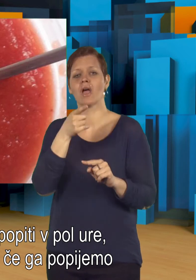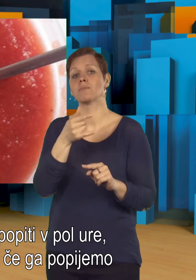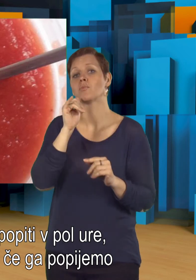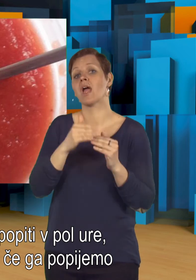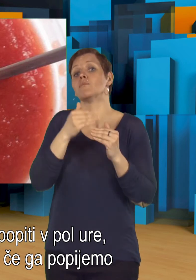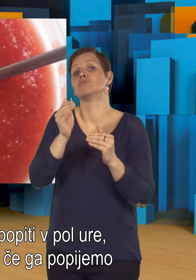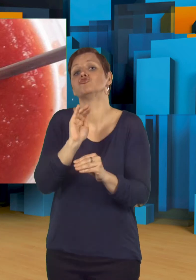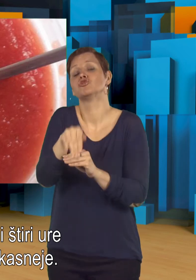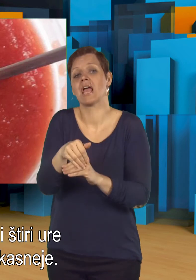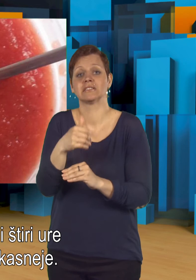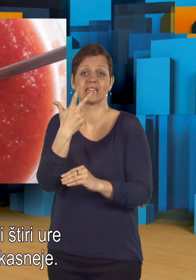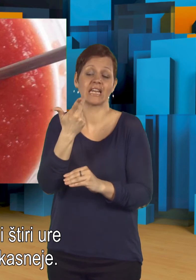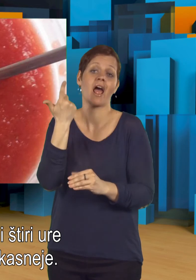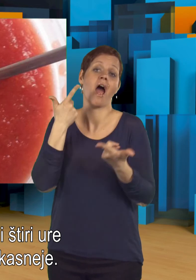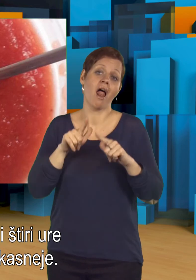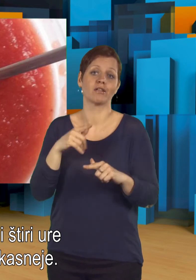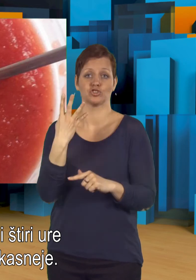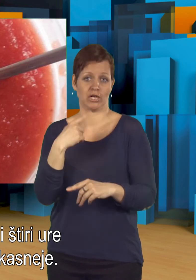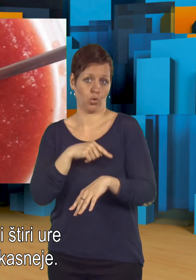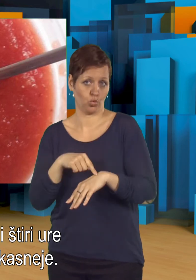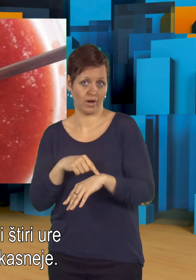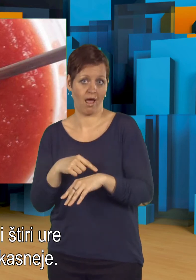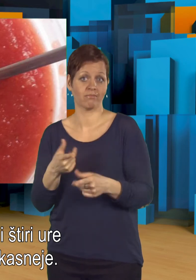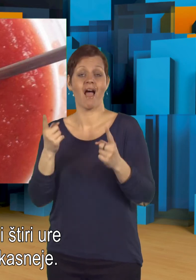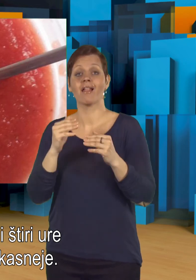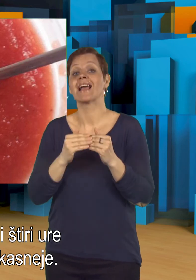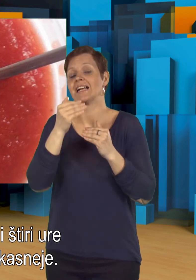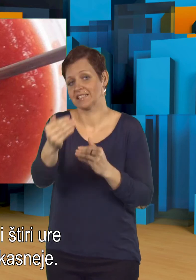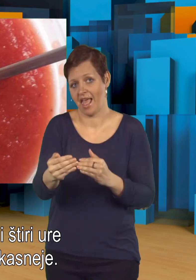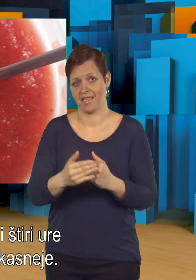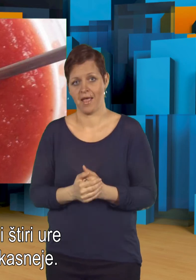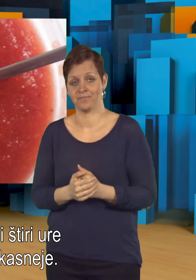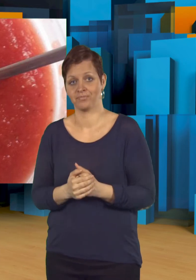popijemo čez 3 ali 4 ure ali celo kasneje.